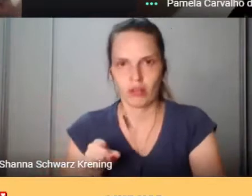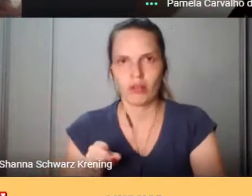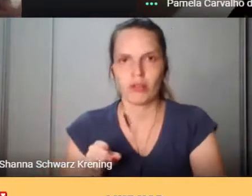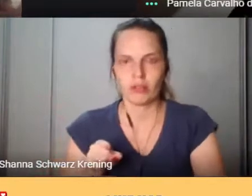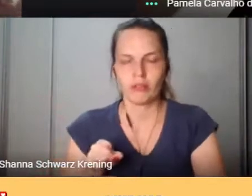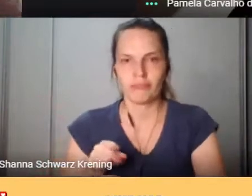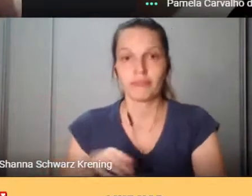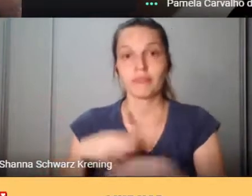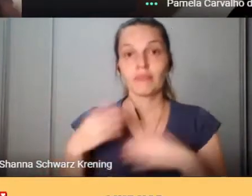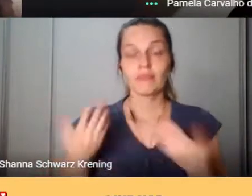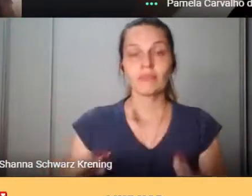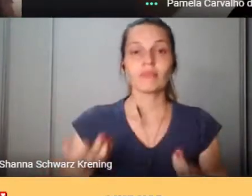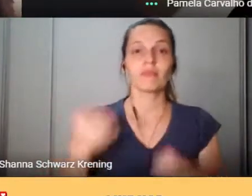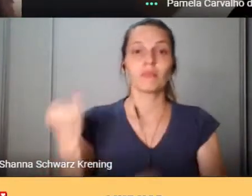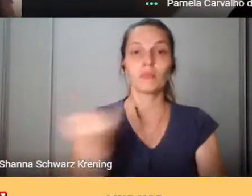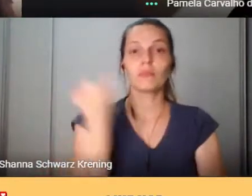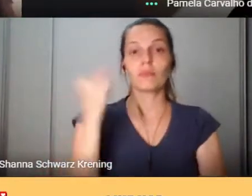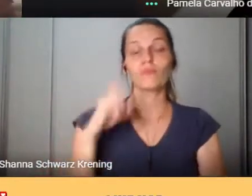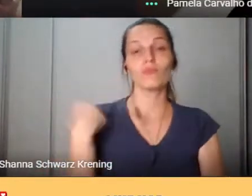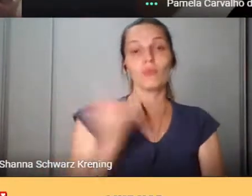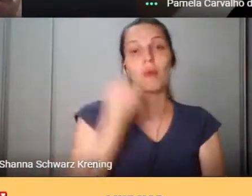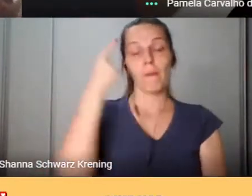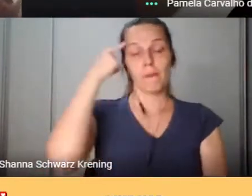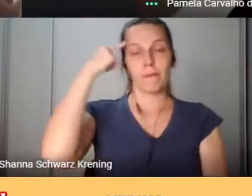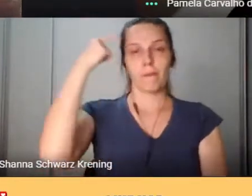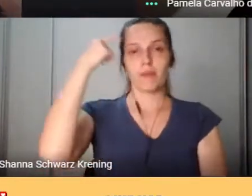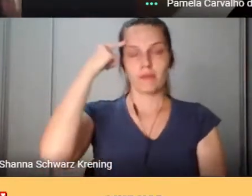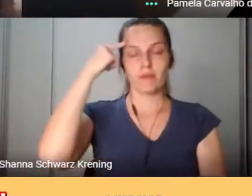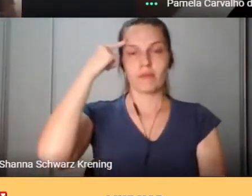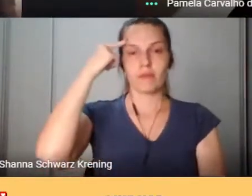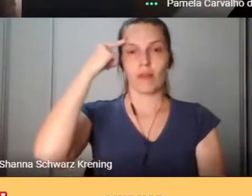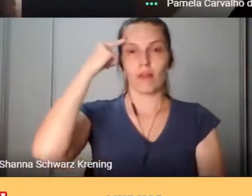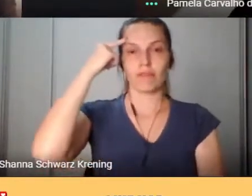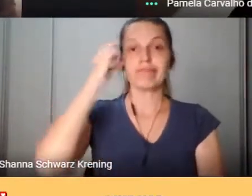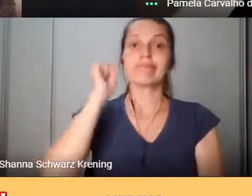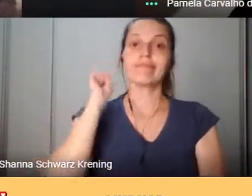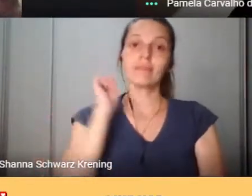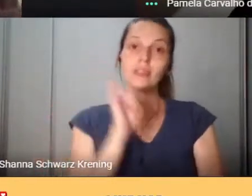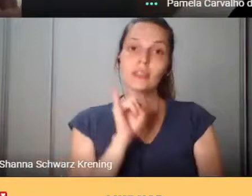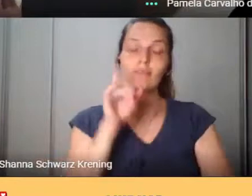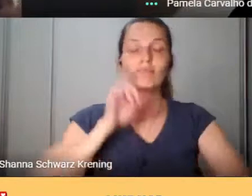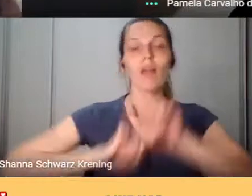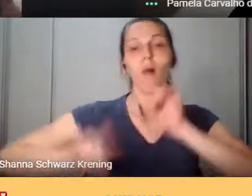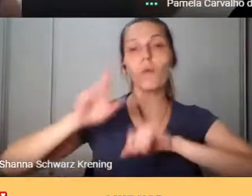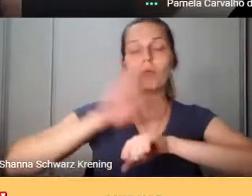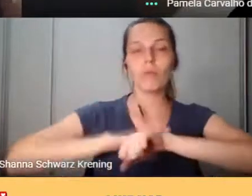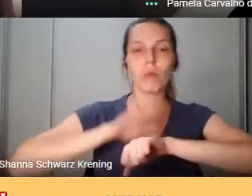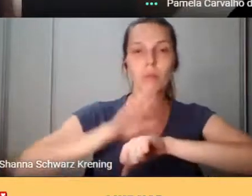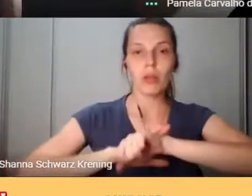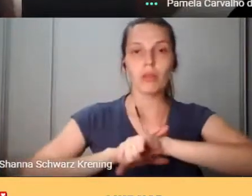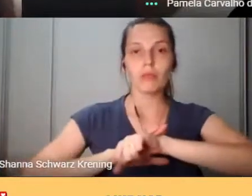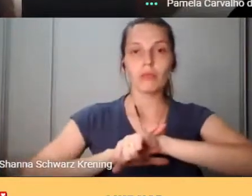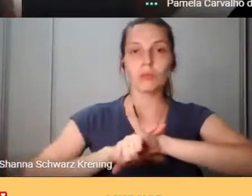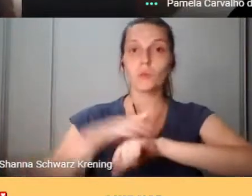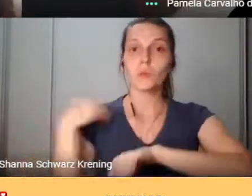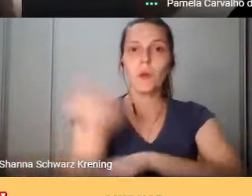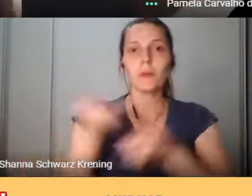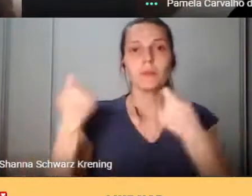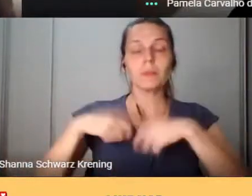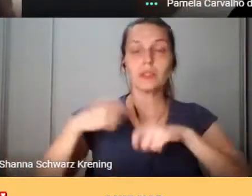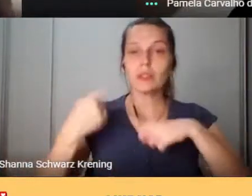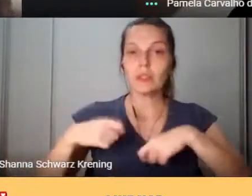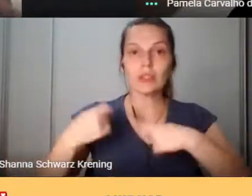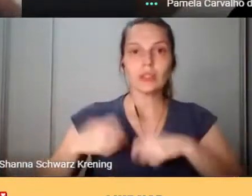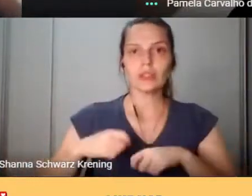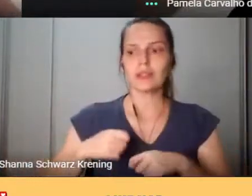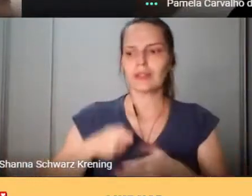gente possa pensar se em alguns momentos a gente precisa se exigir tanto assim.